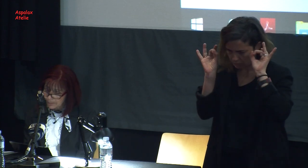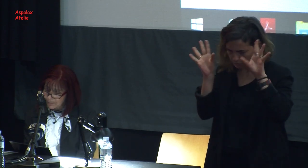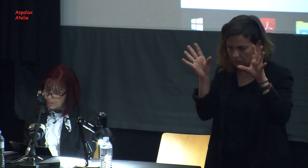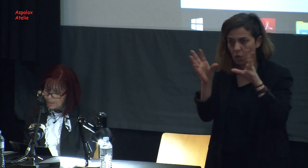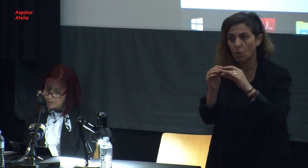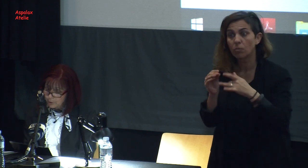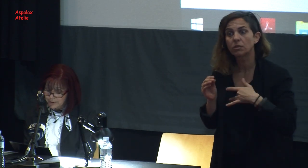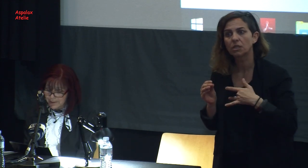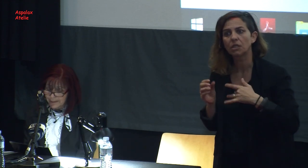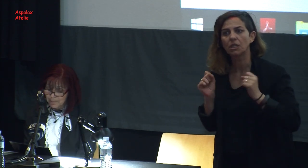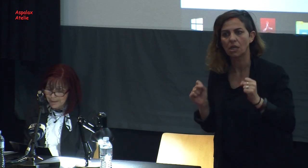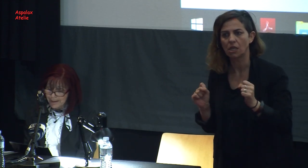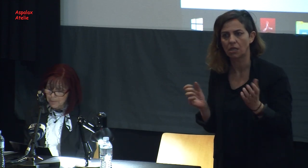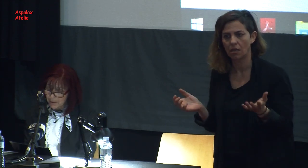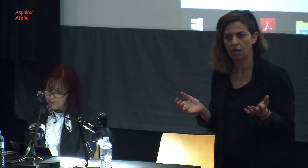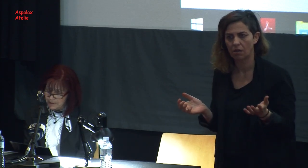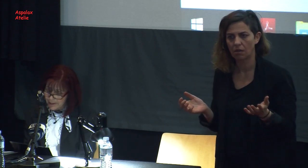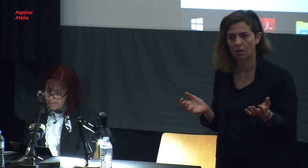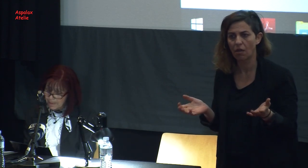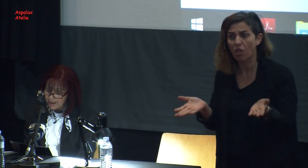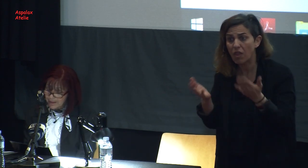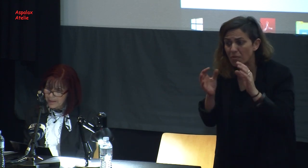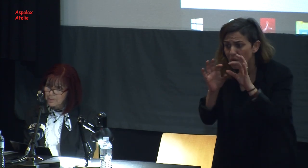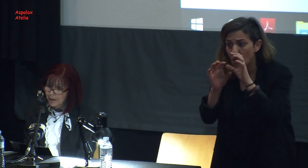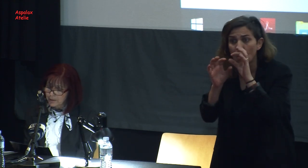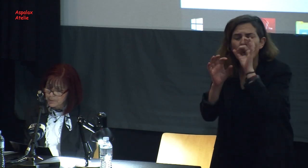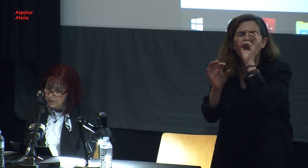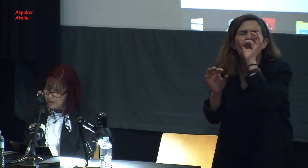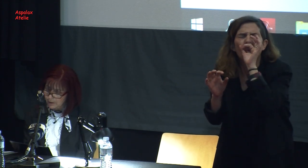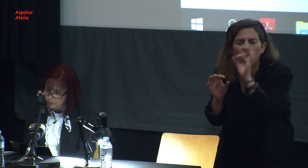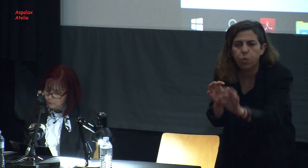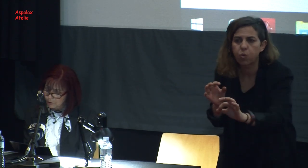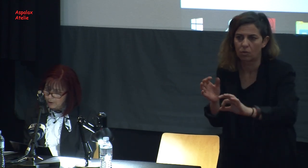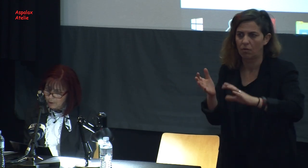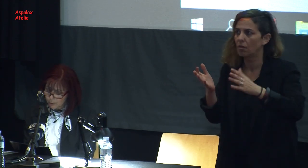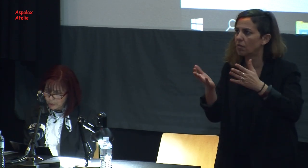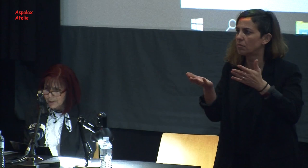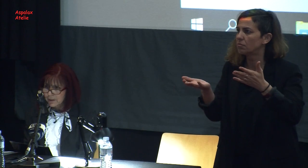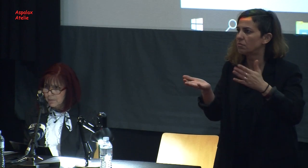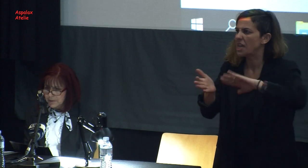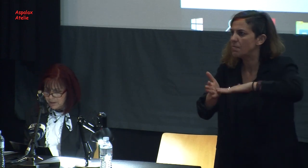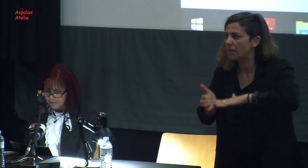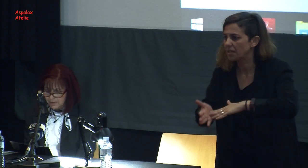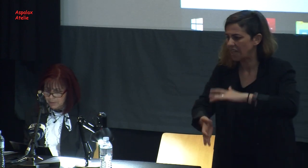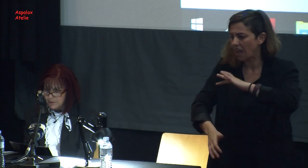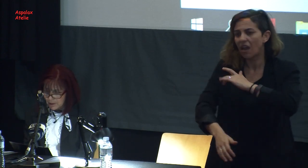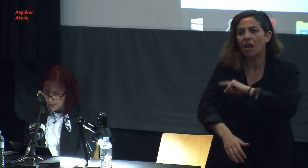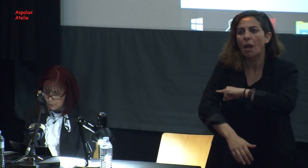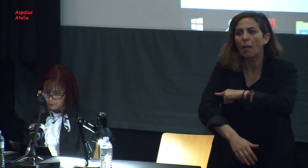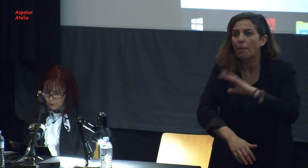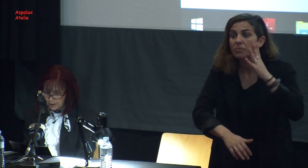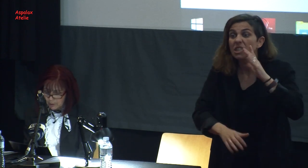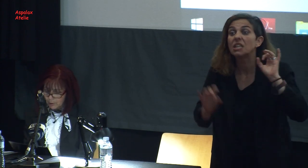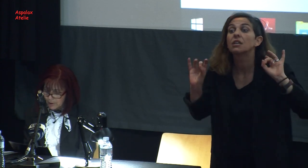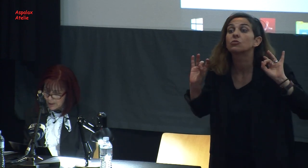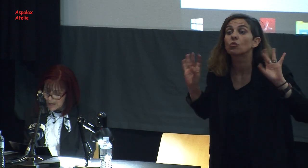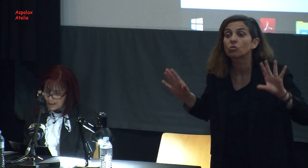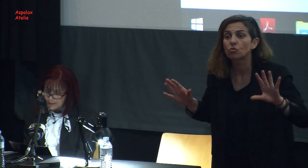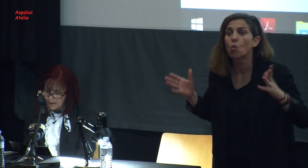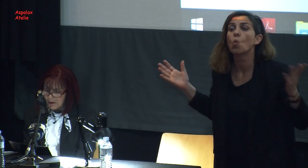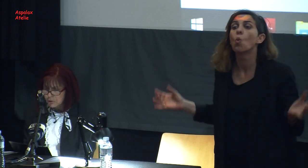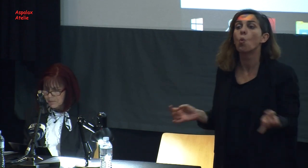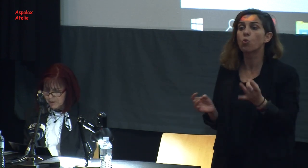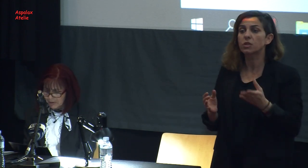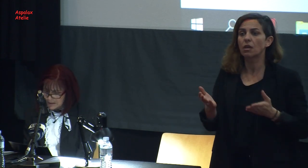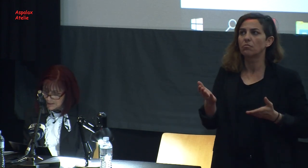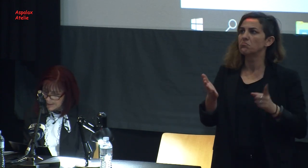υγείας. Στο νησί δεν υπάρχει καμία υπηρεσία. Δεν υπάρχει ψυχίατρος. Ούτε και επισκέφτεται ψυχίατρο στο κέντρο